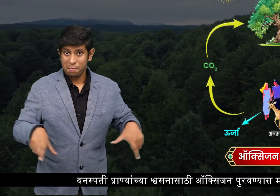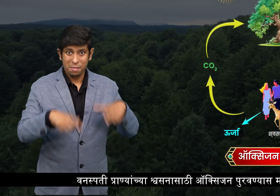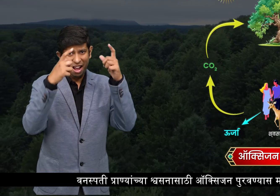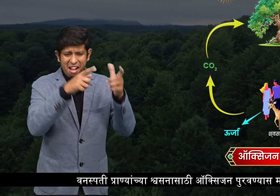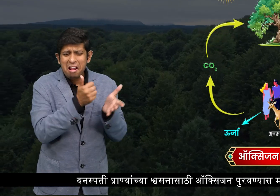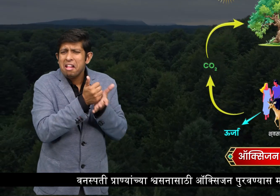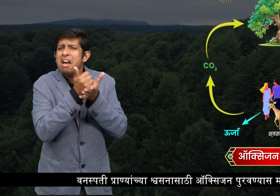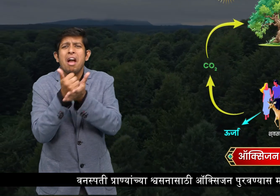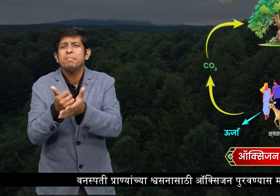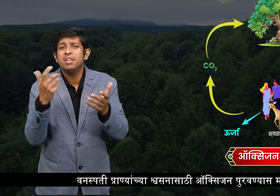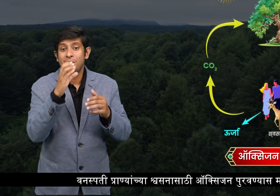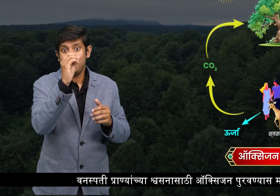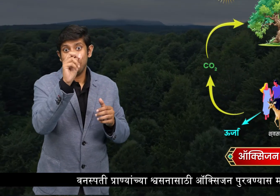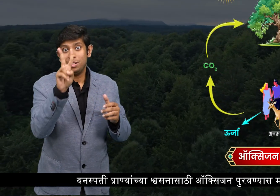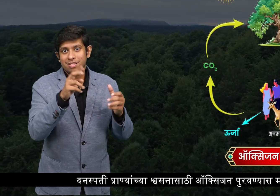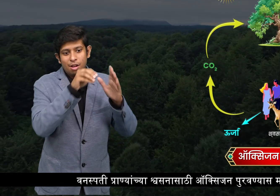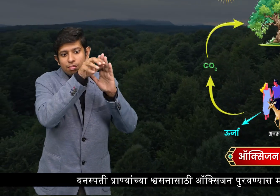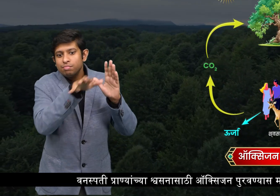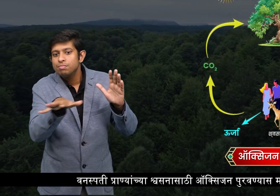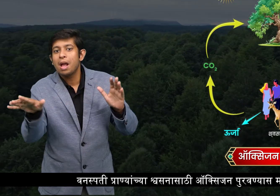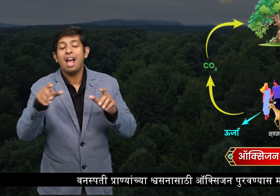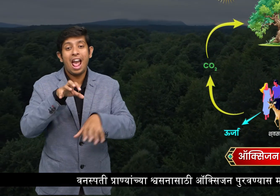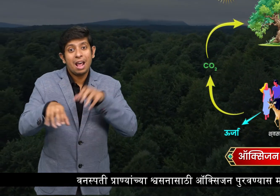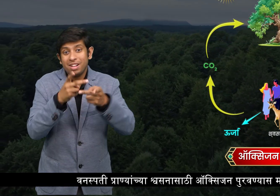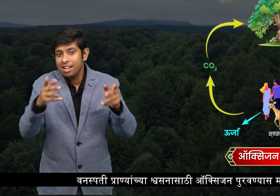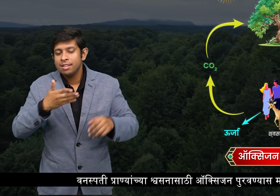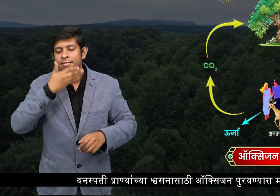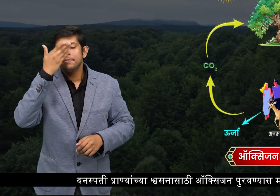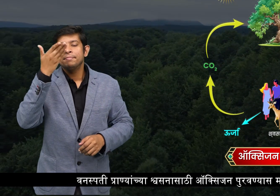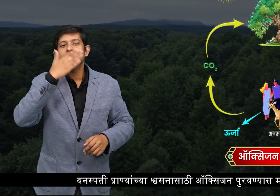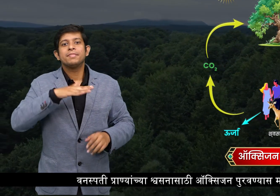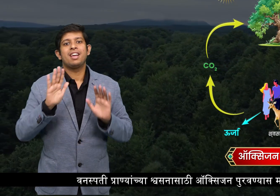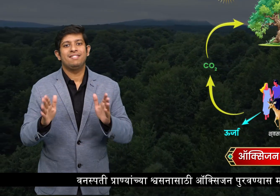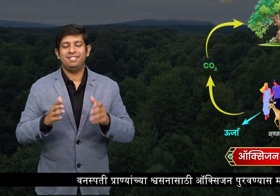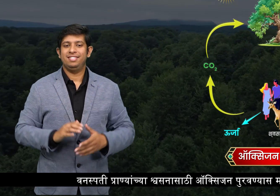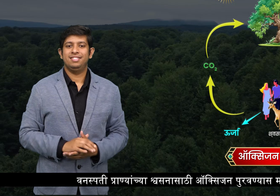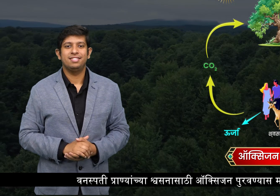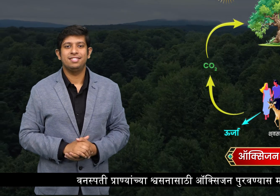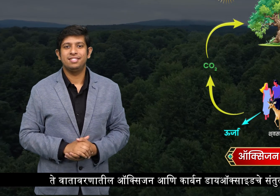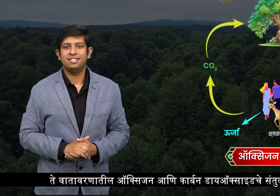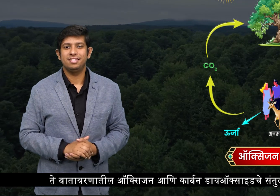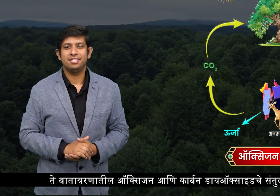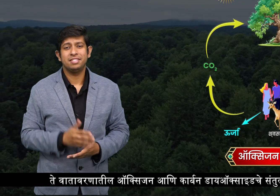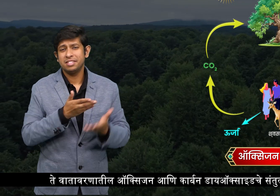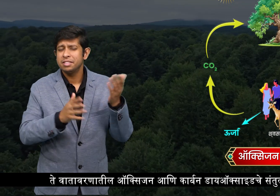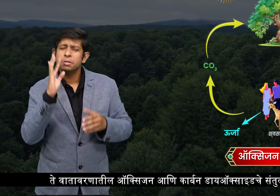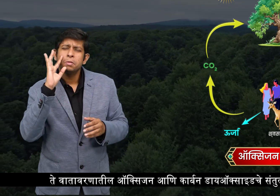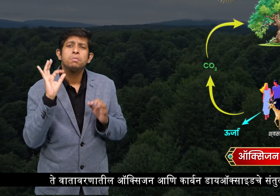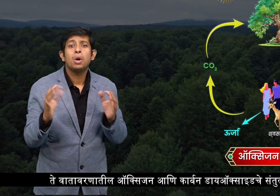वनस्पती प्राण्यांच्या श्वसनासाठी ऑक्सिजन पुरवण्यास मदत करते. ते वातावरणातील